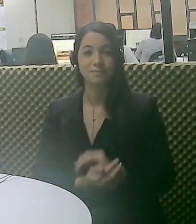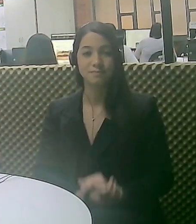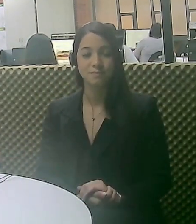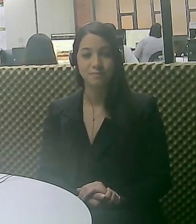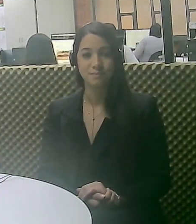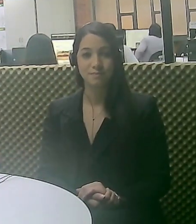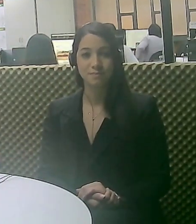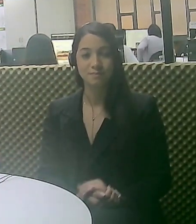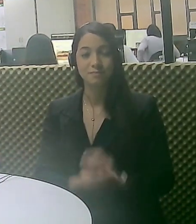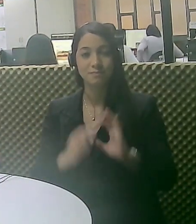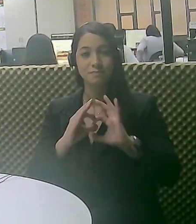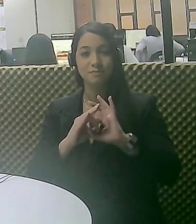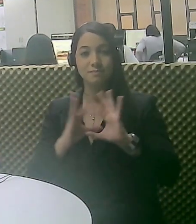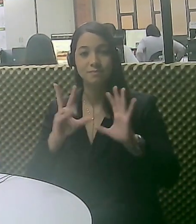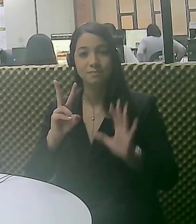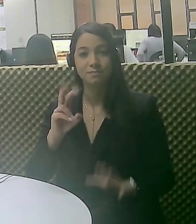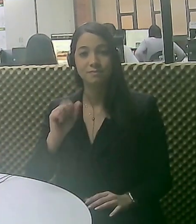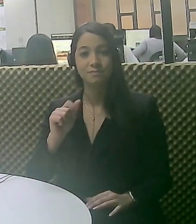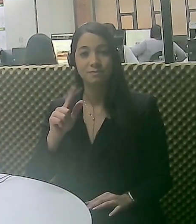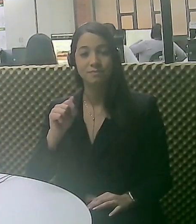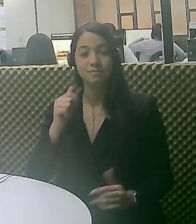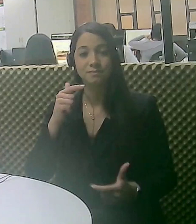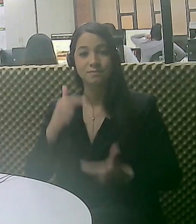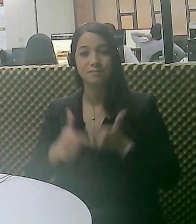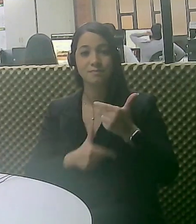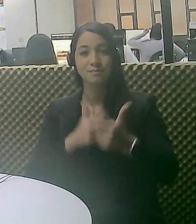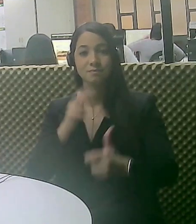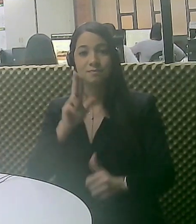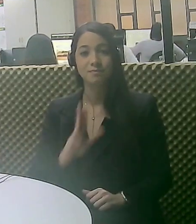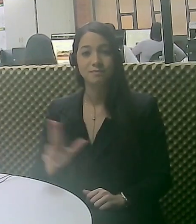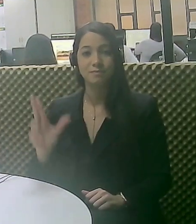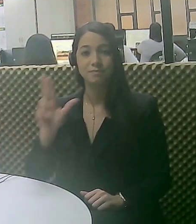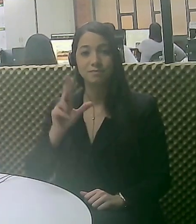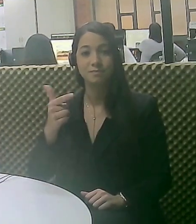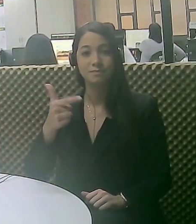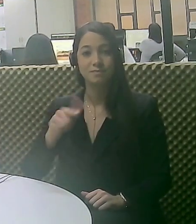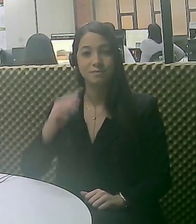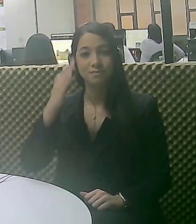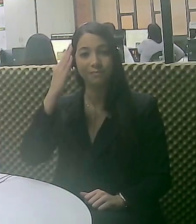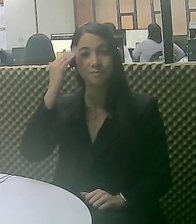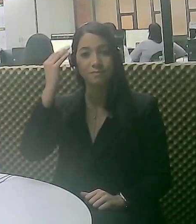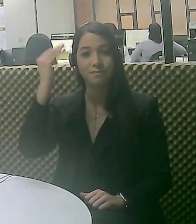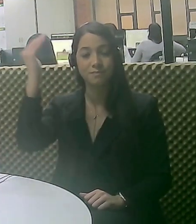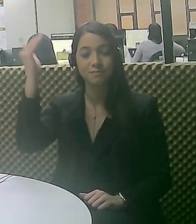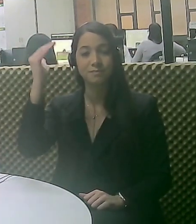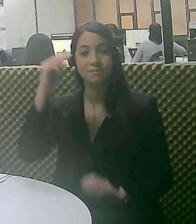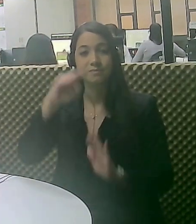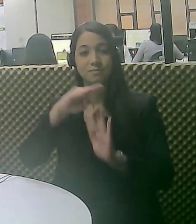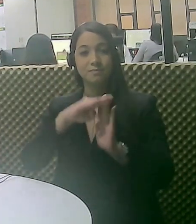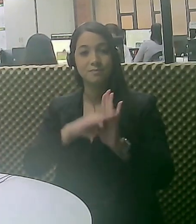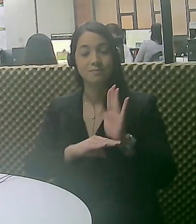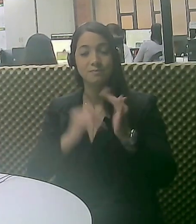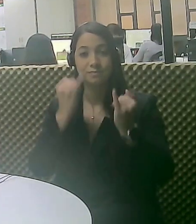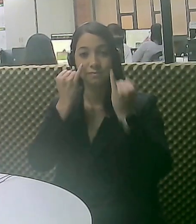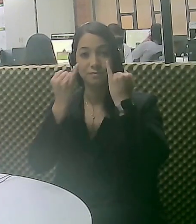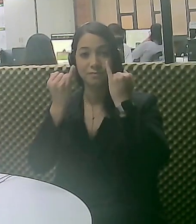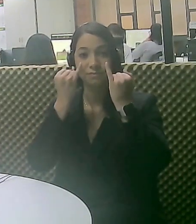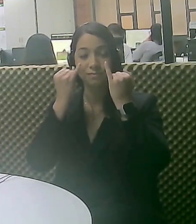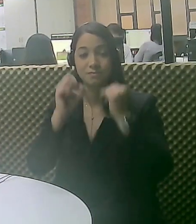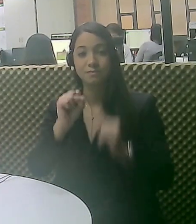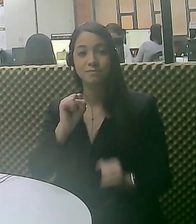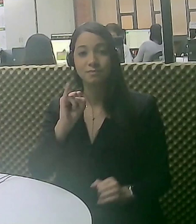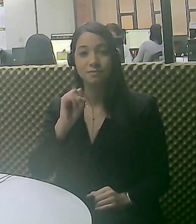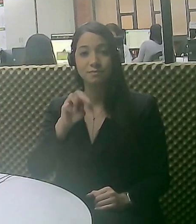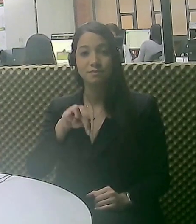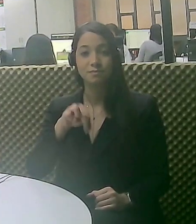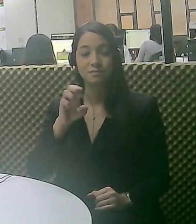Destaque Nacional. A disponibilidade de vagas no mercado de trabalho em Uberlândia voltou a ser destaque, conforme revelam dados do painel Cine, da Secretaria